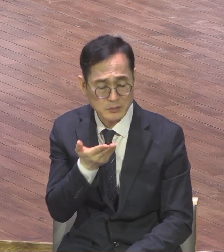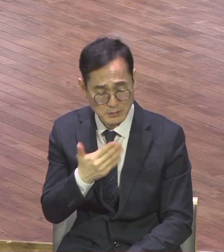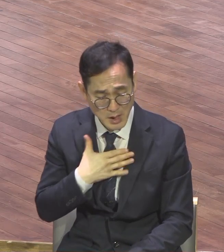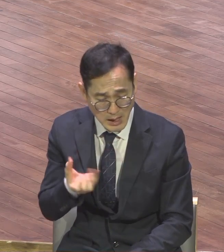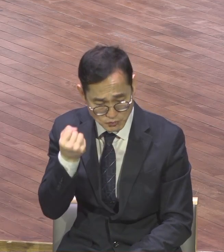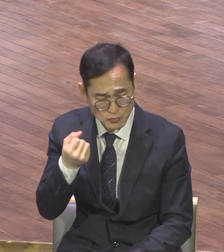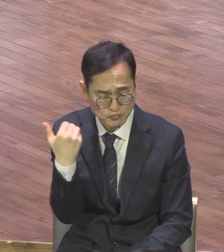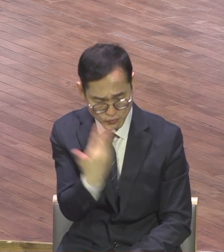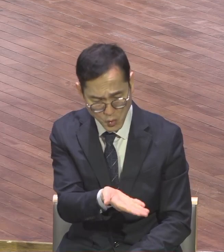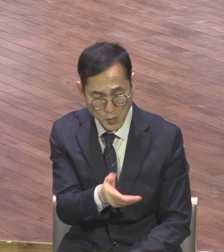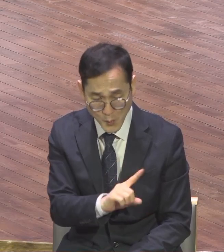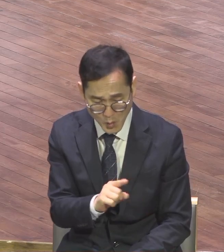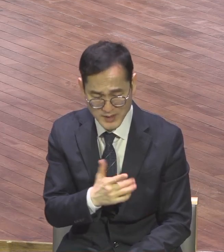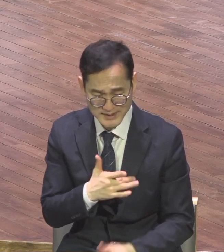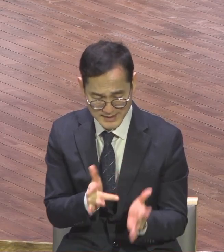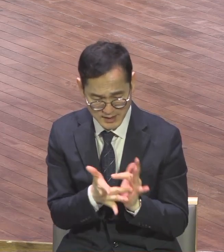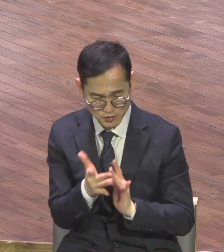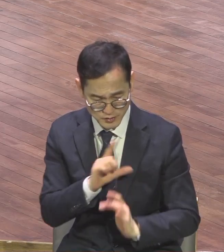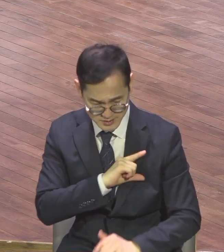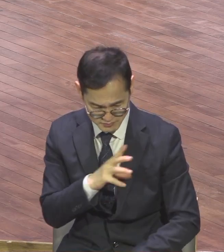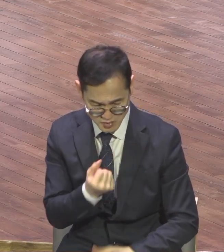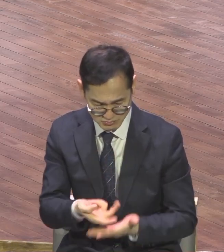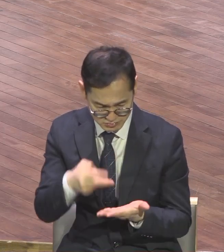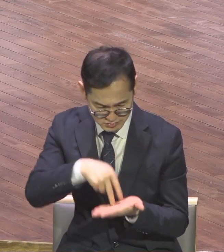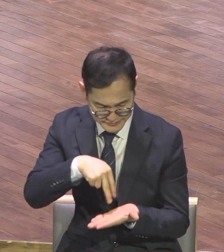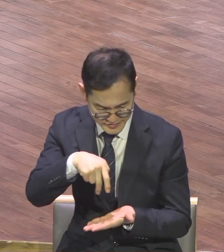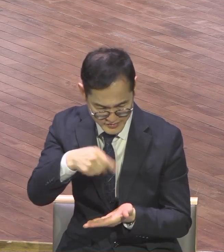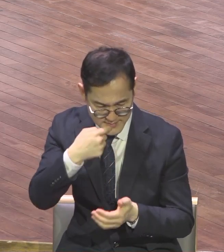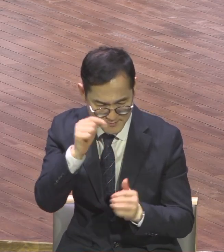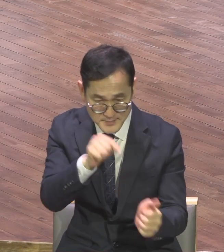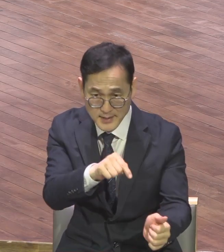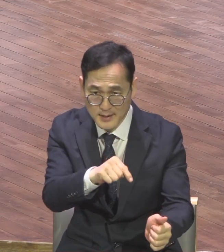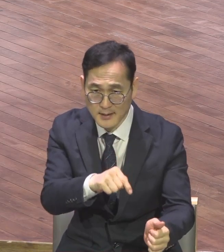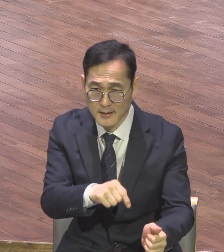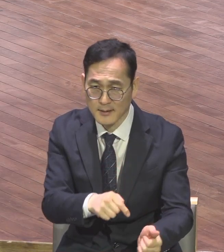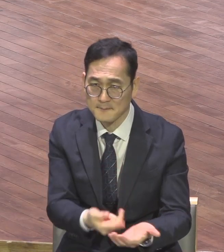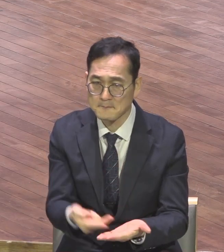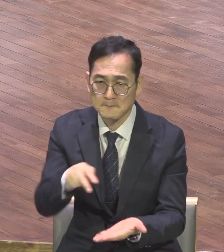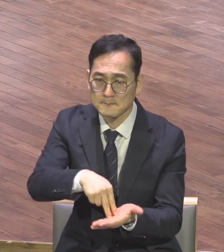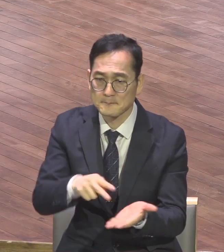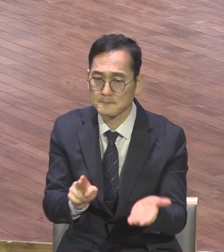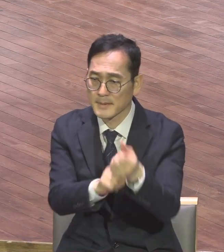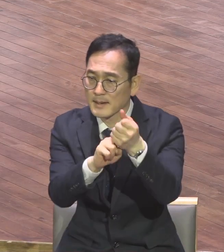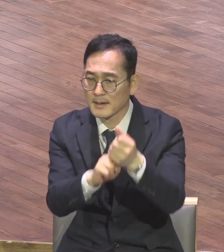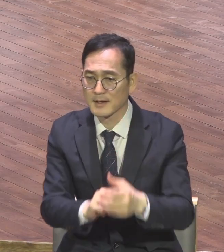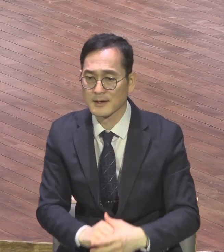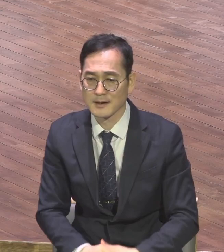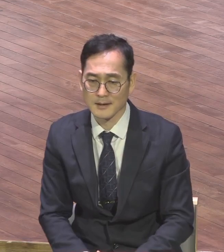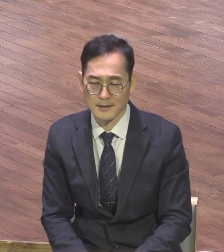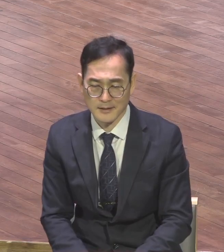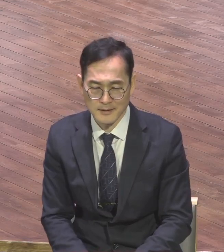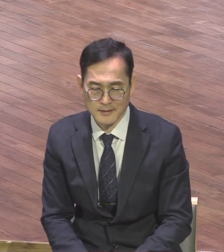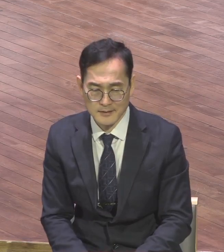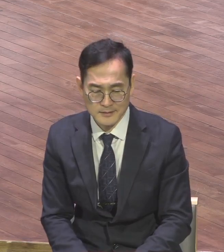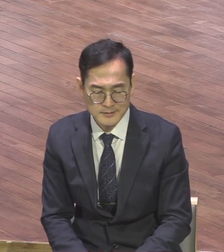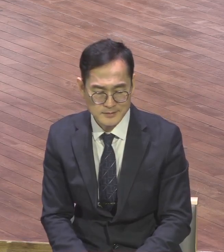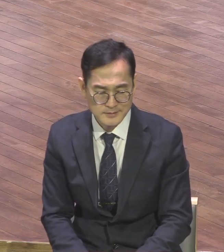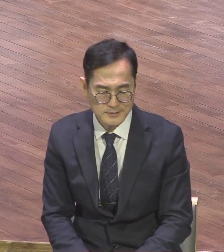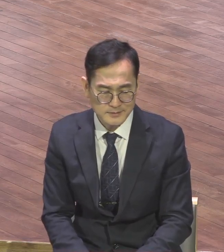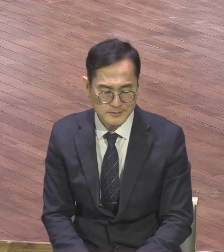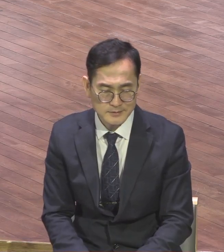예수 그리스도의 이름으로 일어나라. 나사렛 예수 그리스도의 이름으로. 다른 데 능력이 있는 게